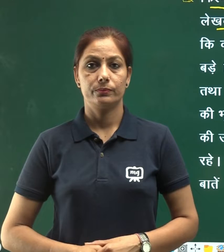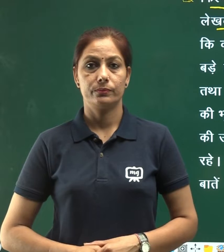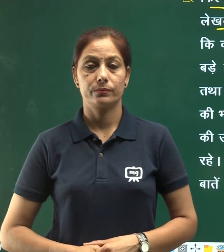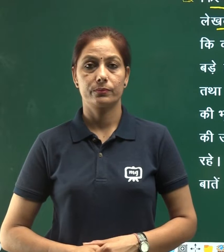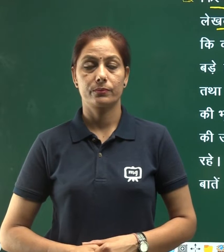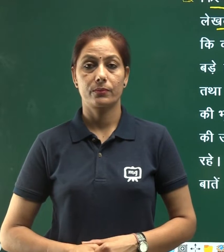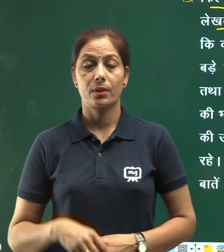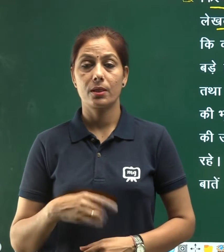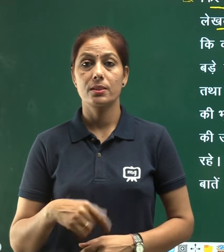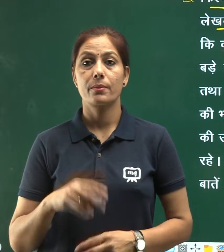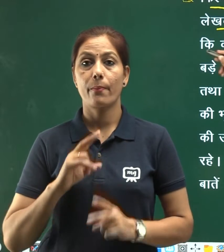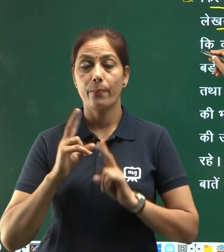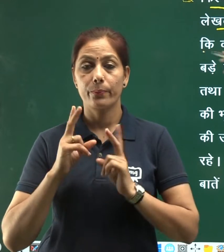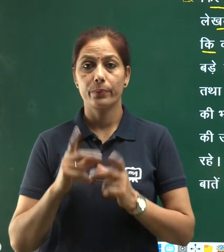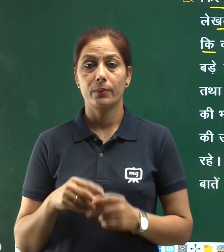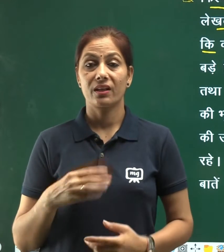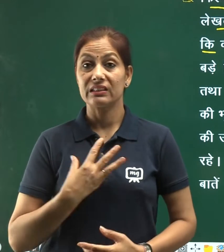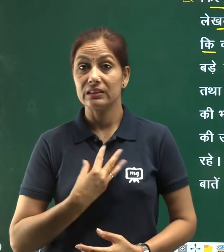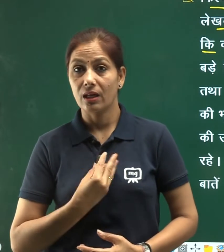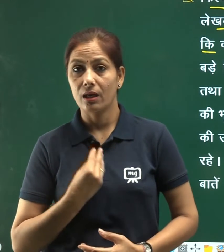इस बात का डर था कि